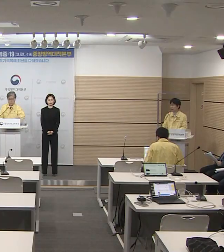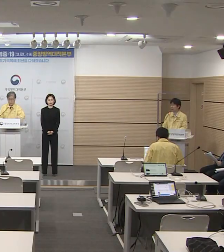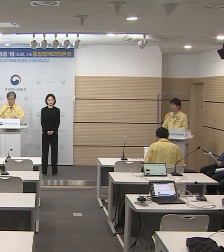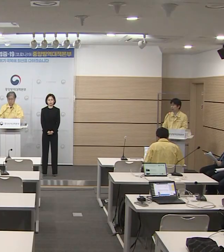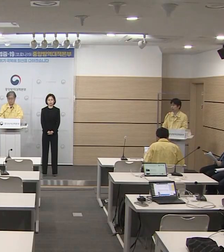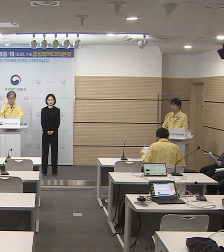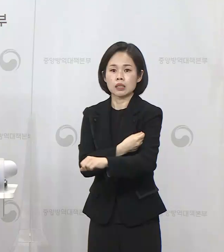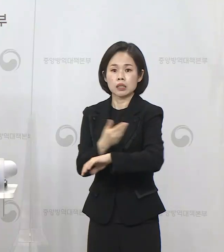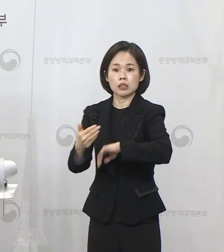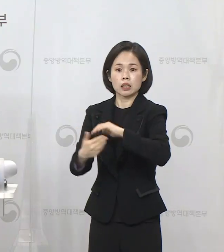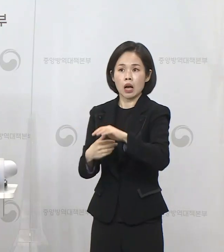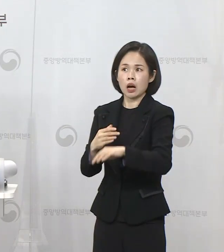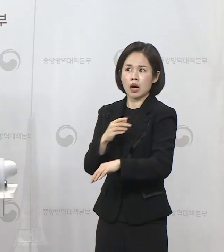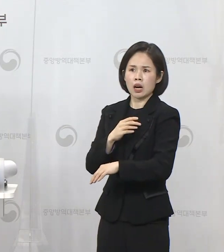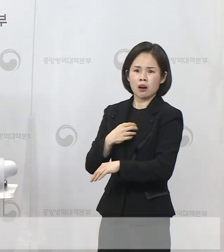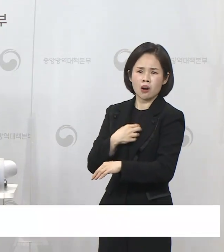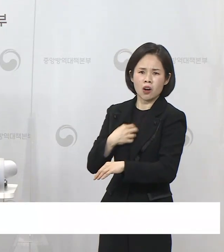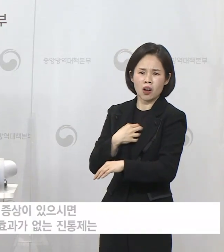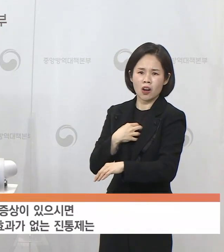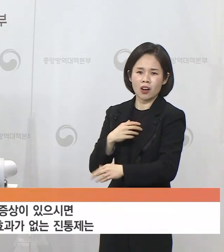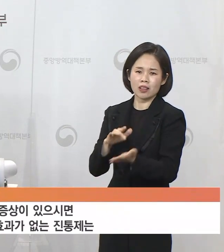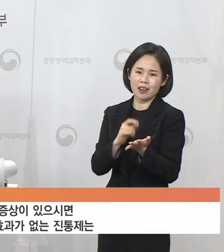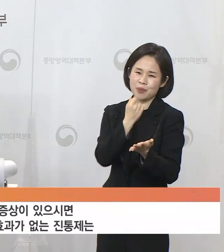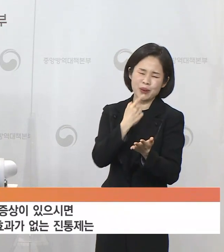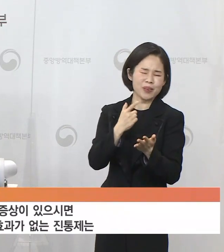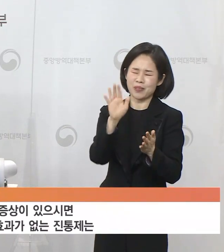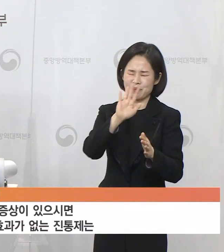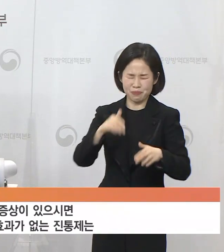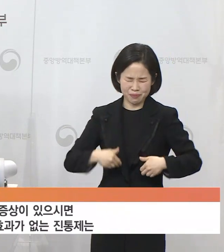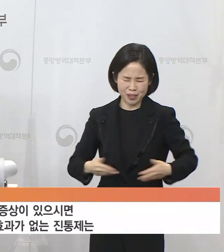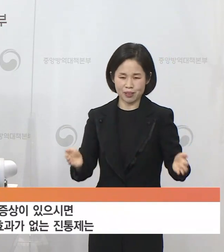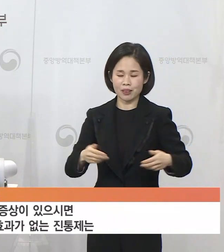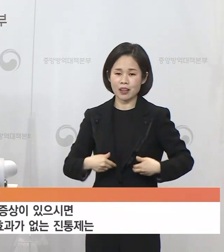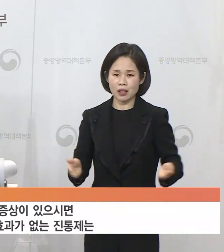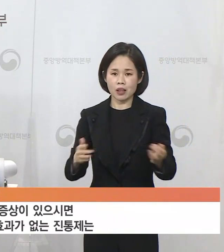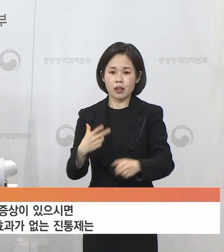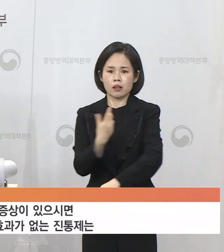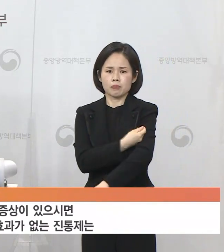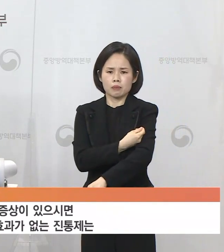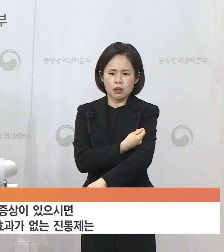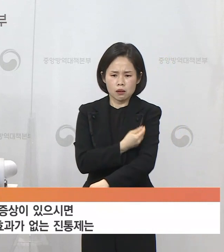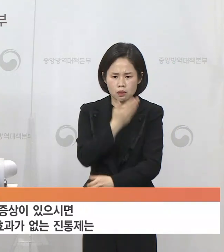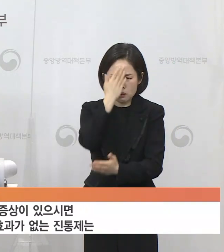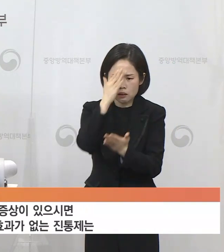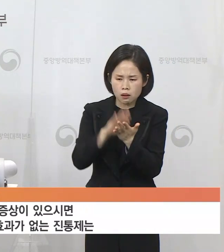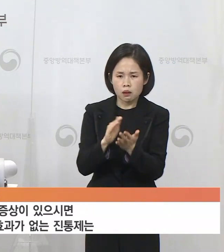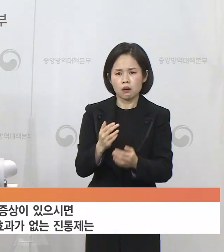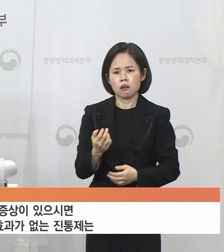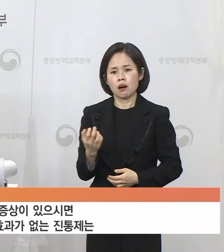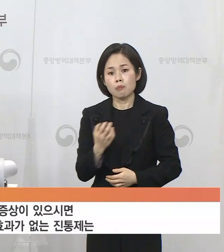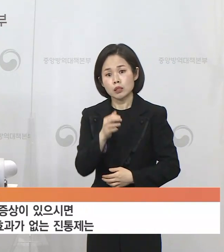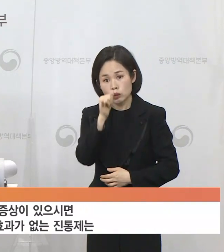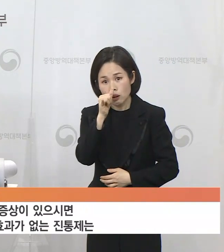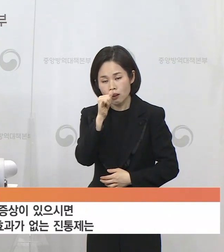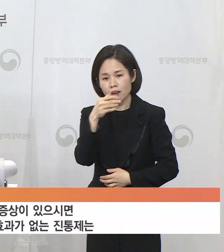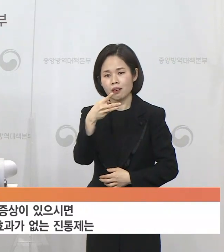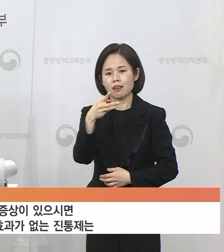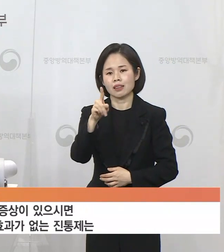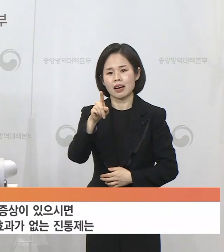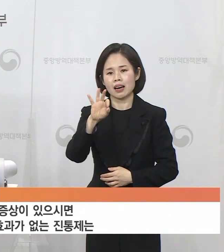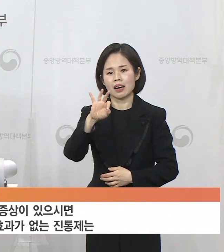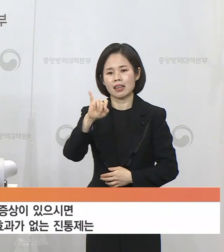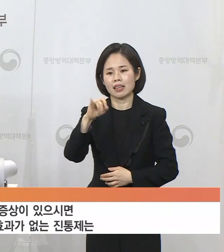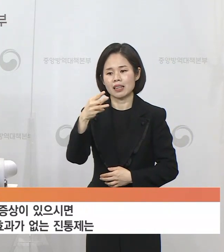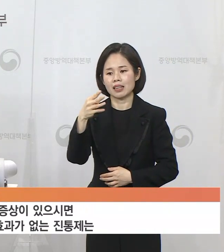언급했습니다 접종 후에 어느 정도 그 불편한 증상이 있으시면 타이레놀 과 같은 그런